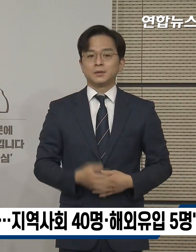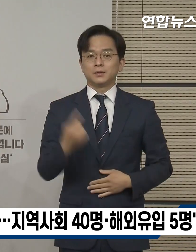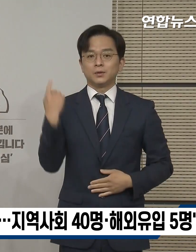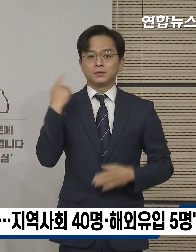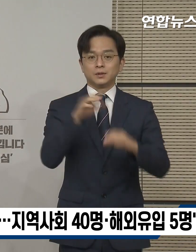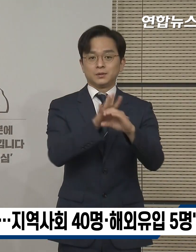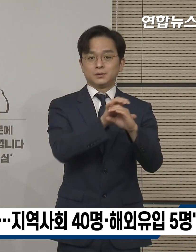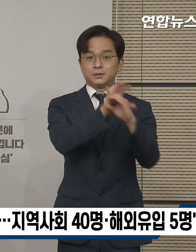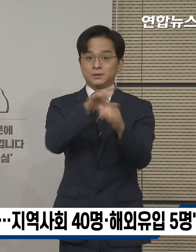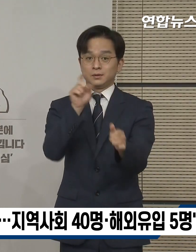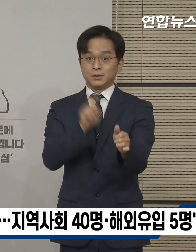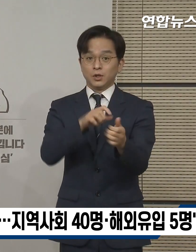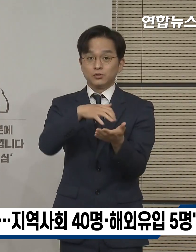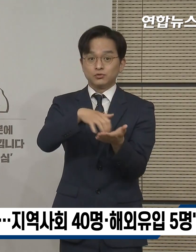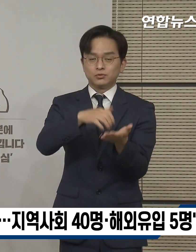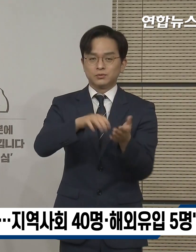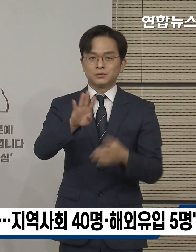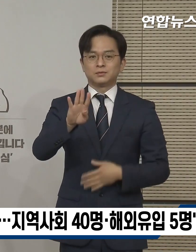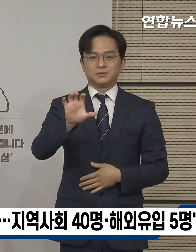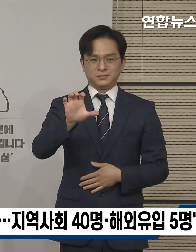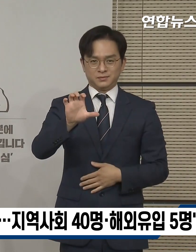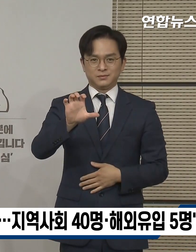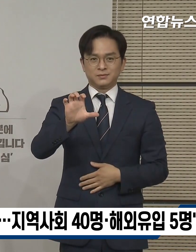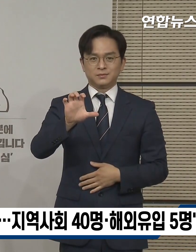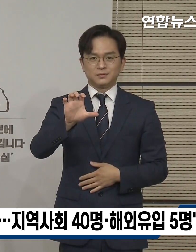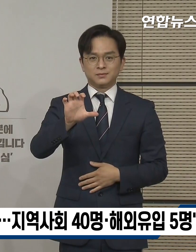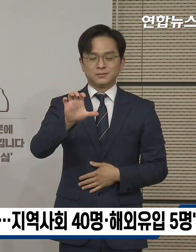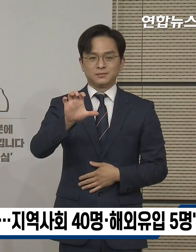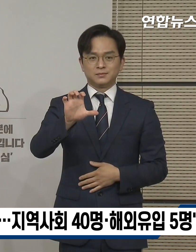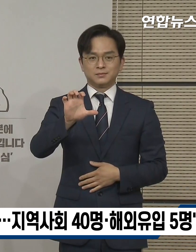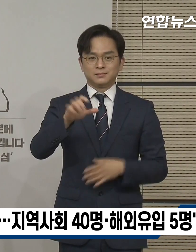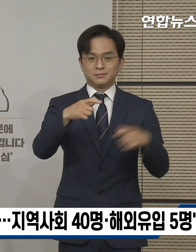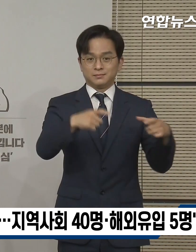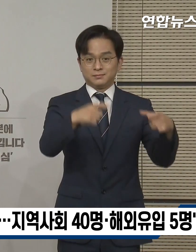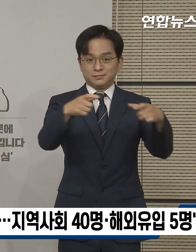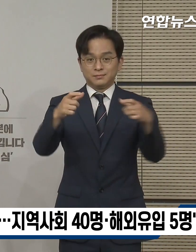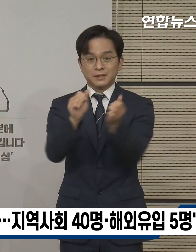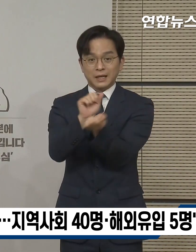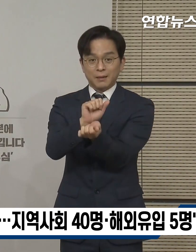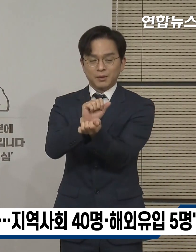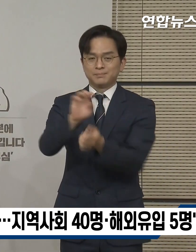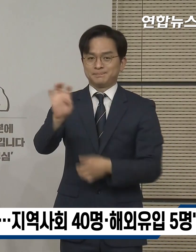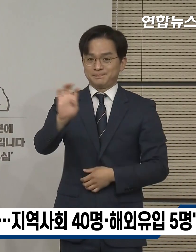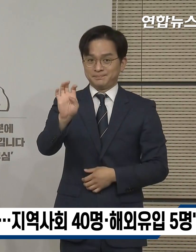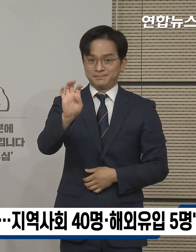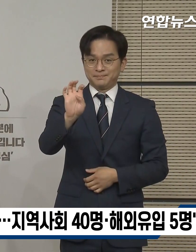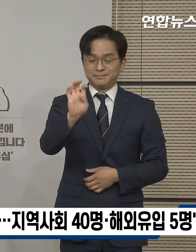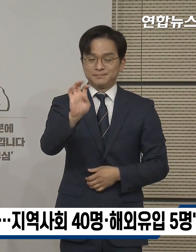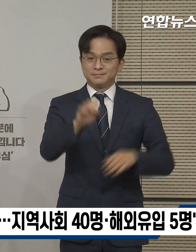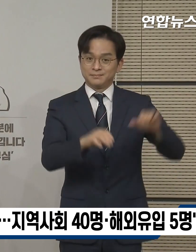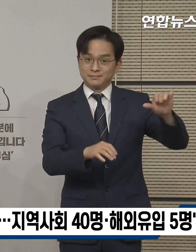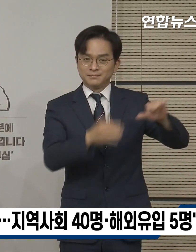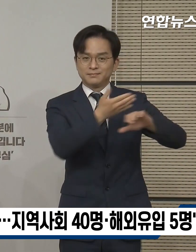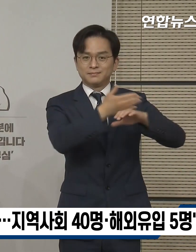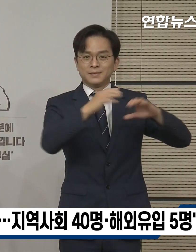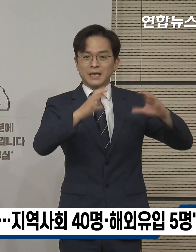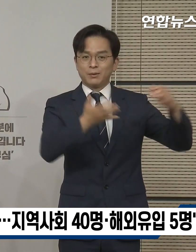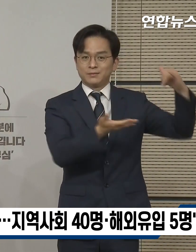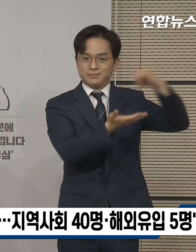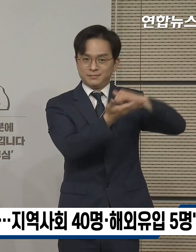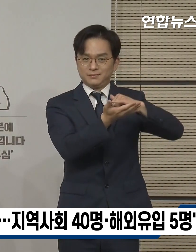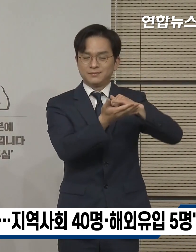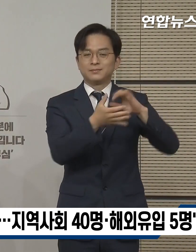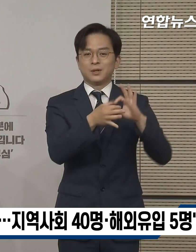신규 확진 환자는 45명입니다. 지역사회 감염이 40명이고 나머지 5명은 해외